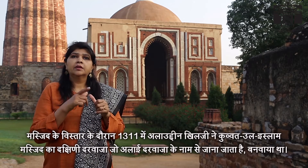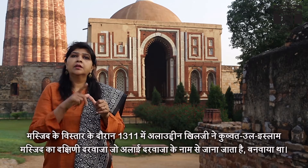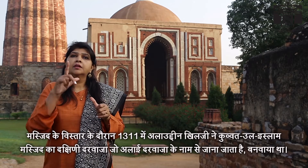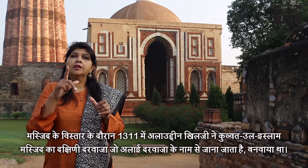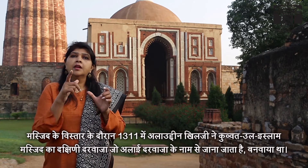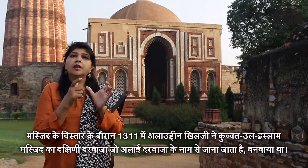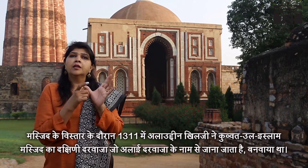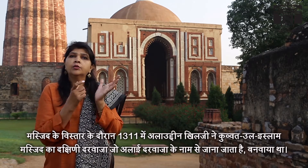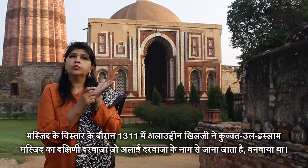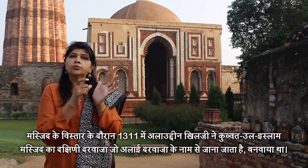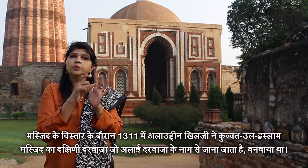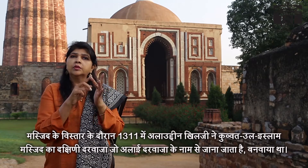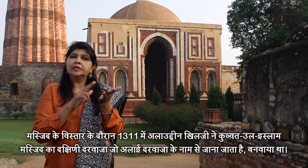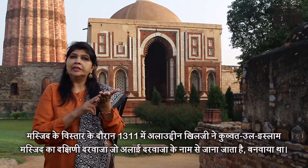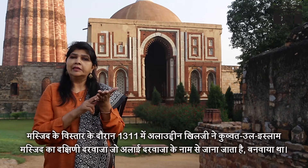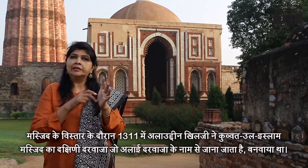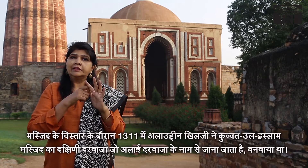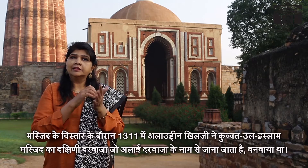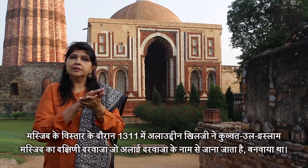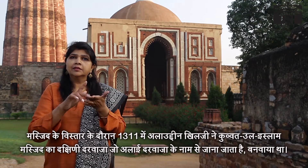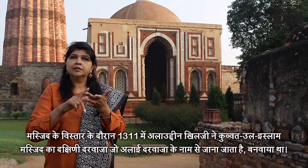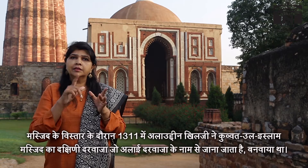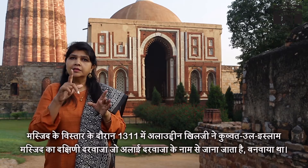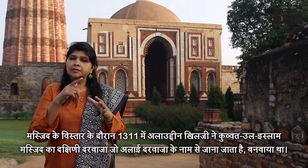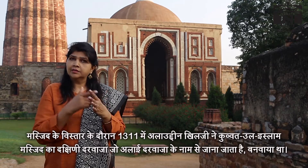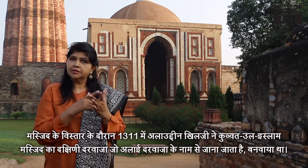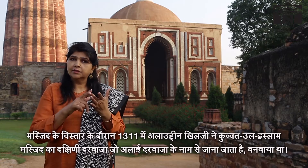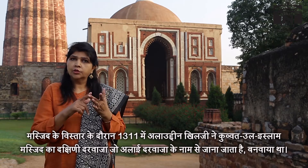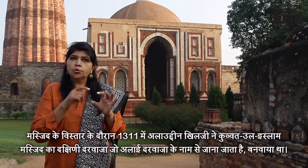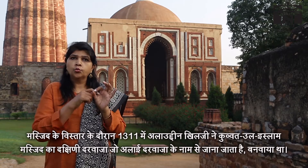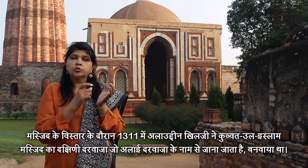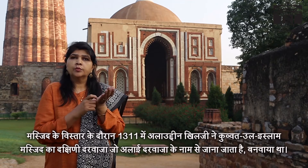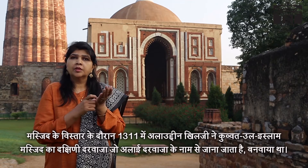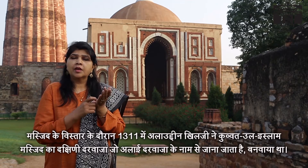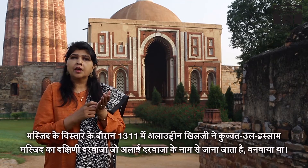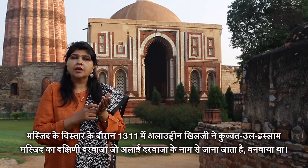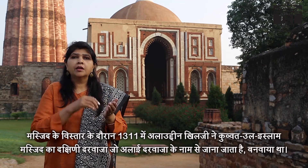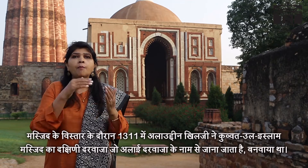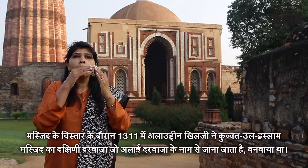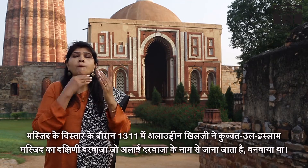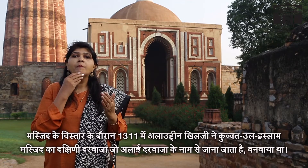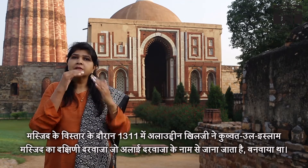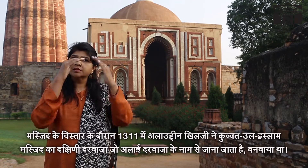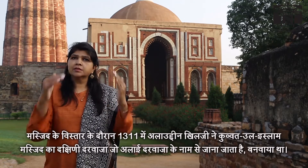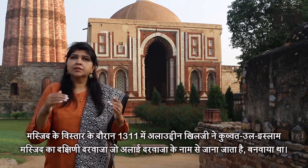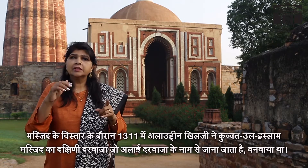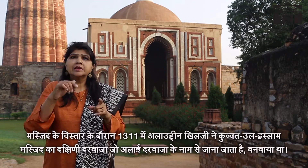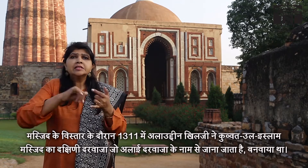ने कुव्वतुल इस्लाम मस्जिद का दक्षिणी दरवाजा, जो अलाई दरवाजा के नाम से